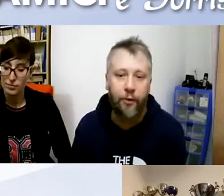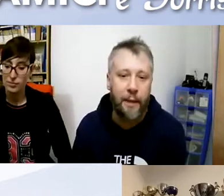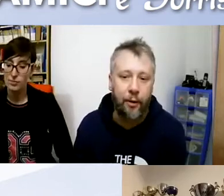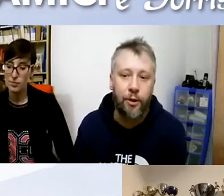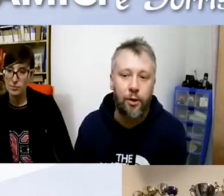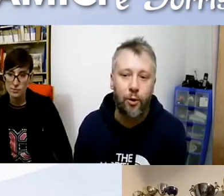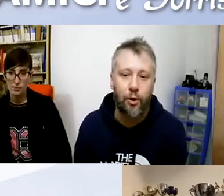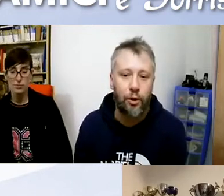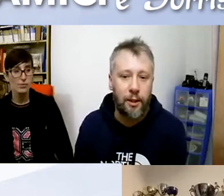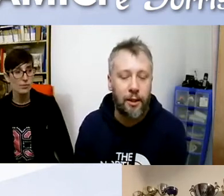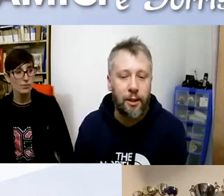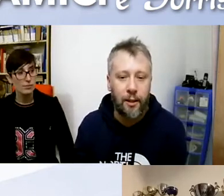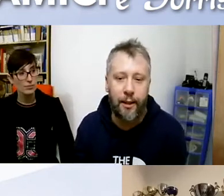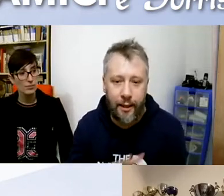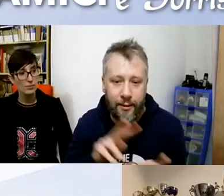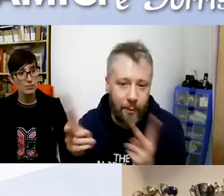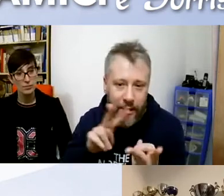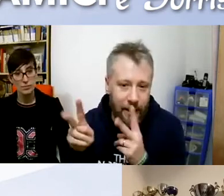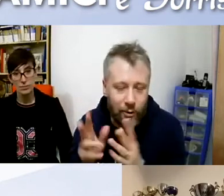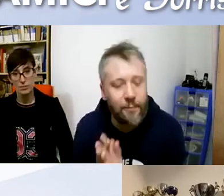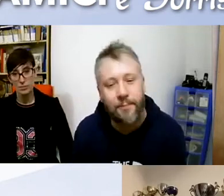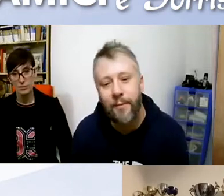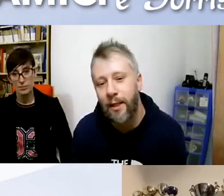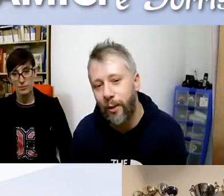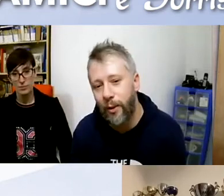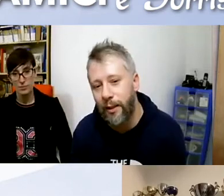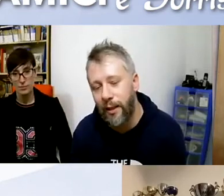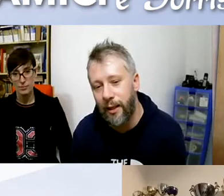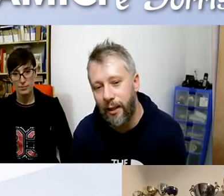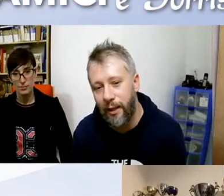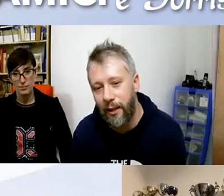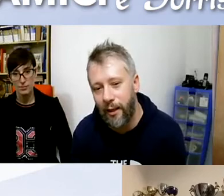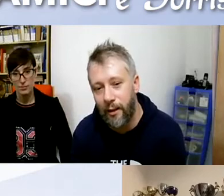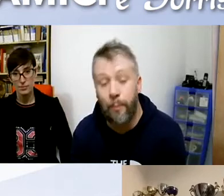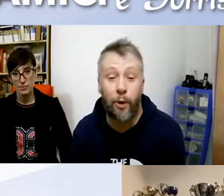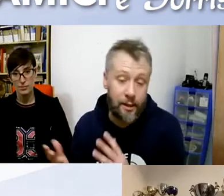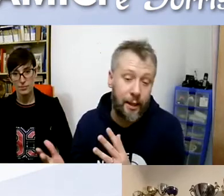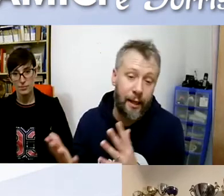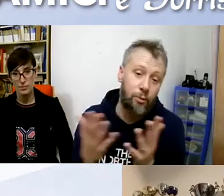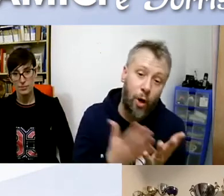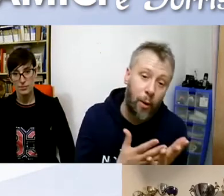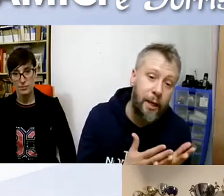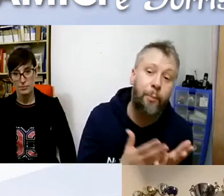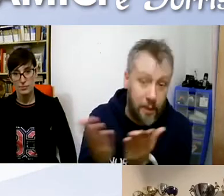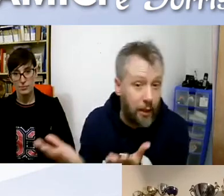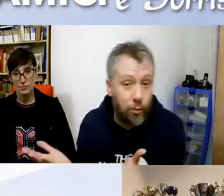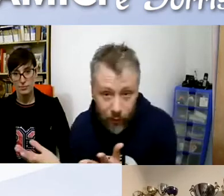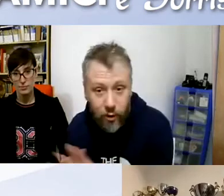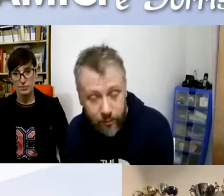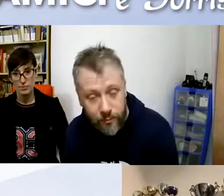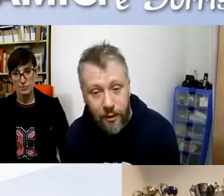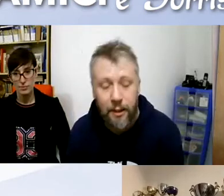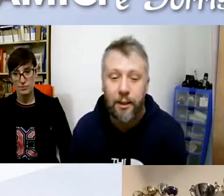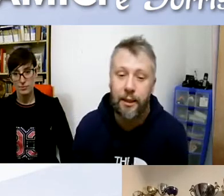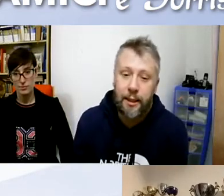a febbraio inizio il corso di interpretariato, e quindi che può essere un hobby, può essere anche un